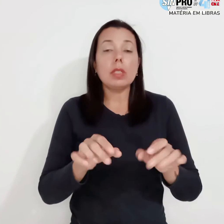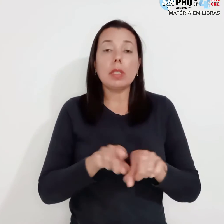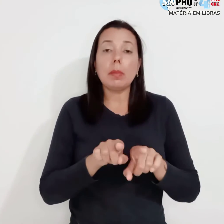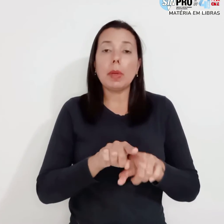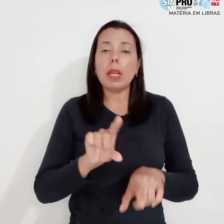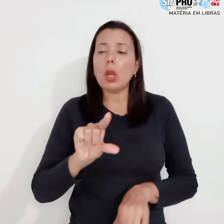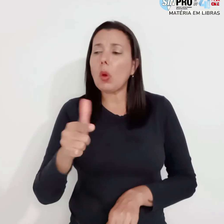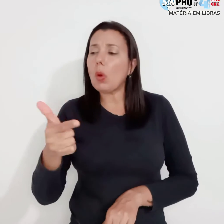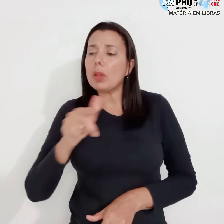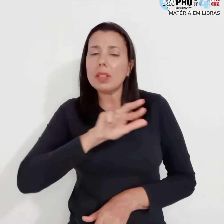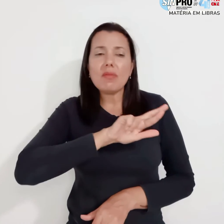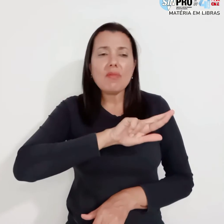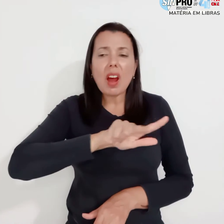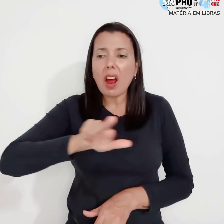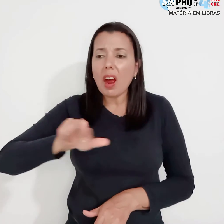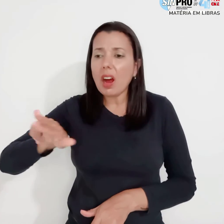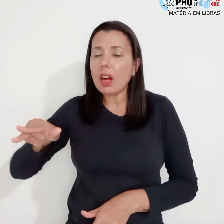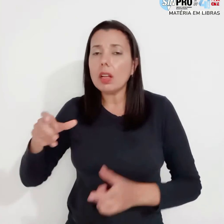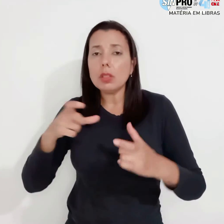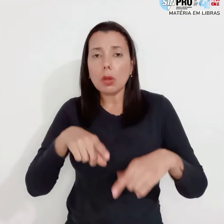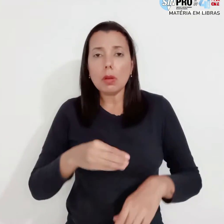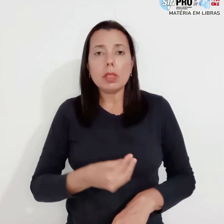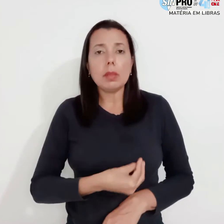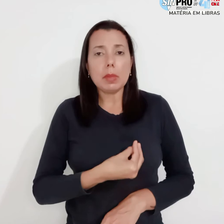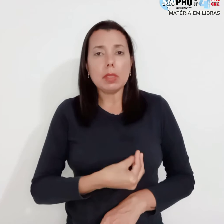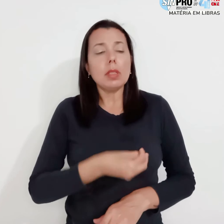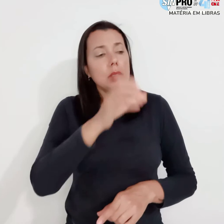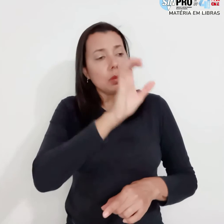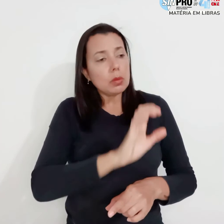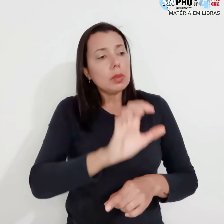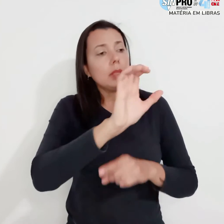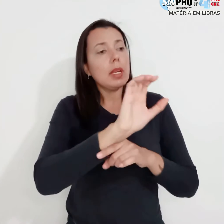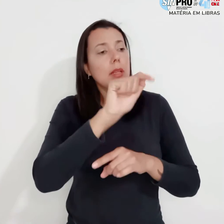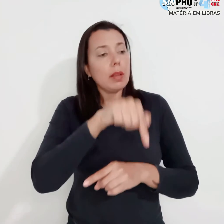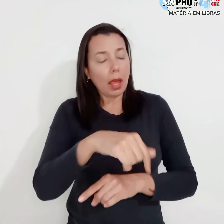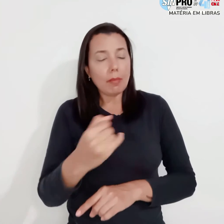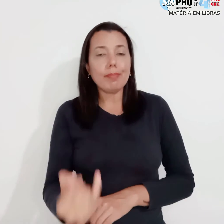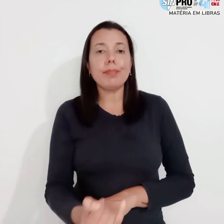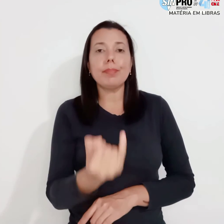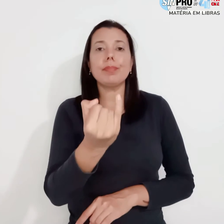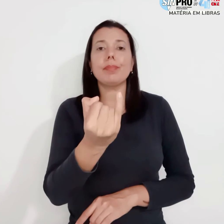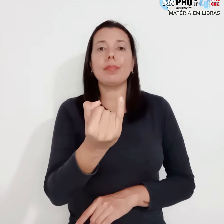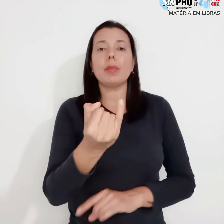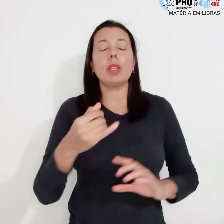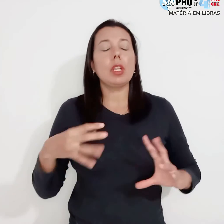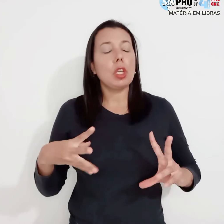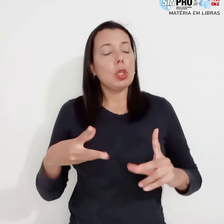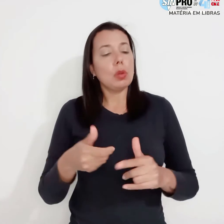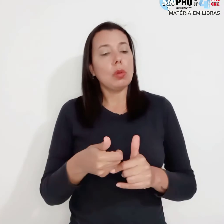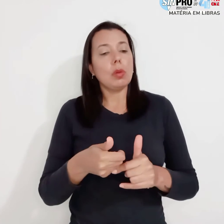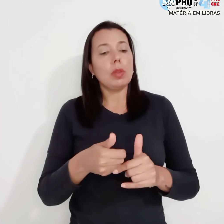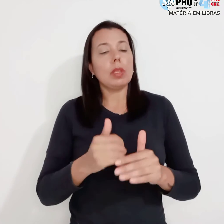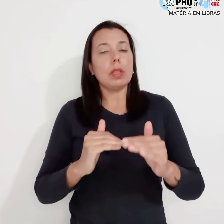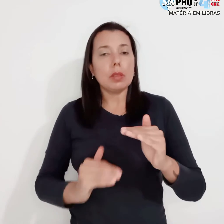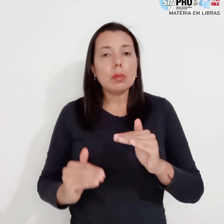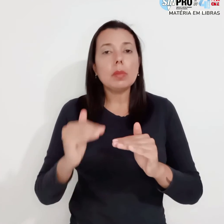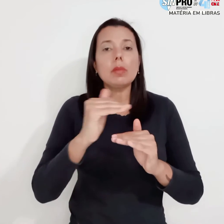justiça e tantas outras áreas onde a presença do Estado é fundamental em toda a